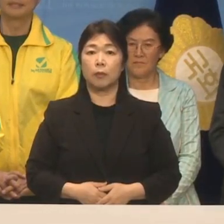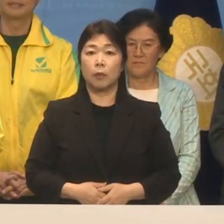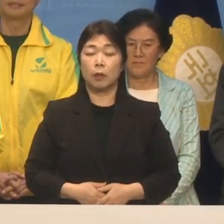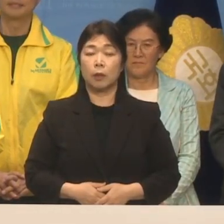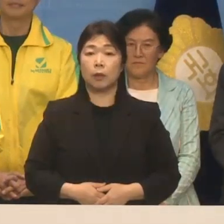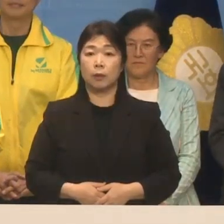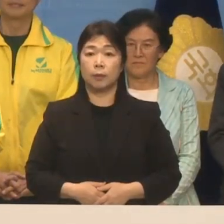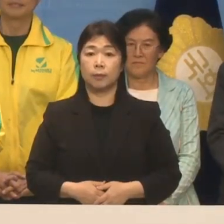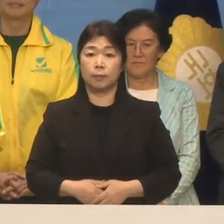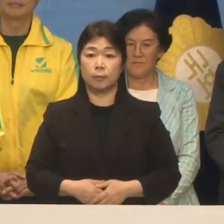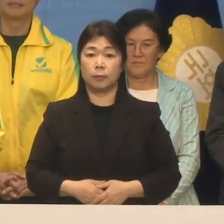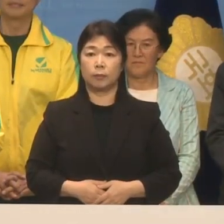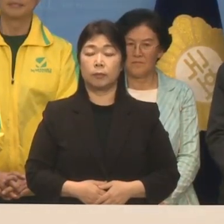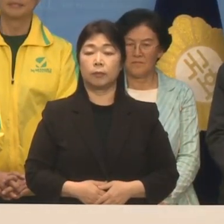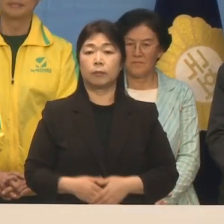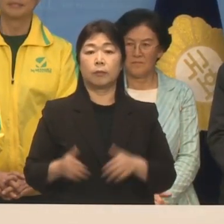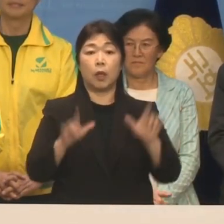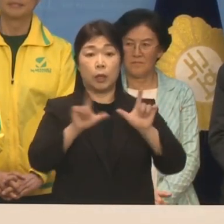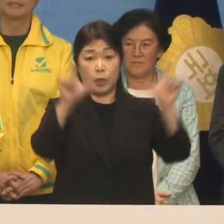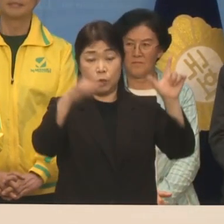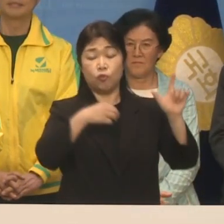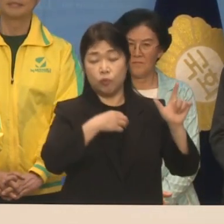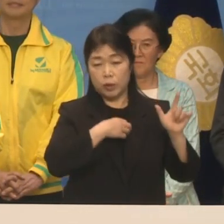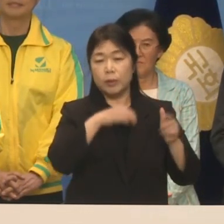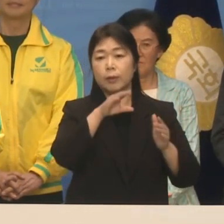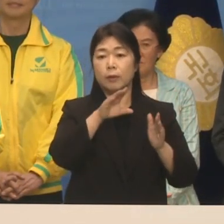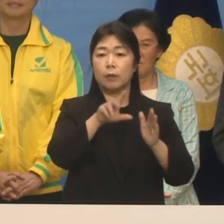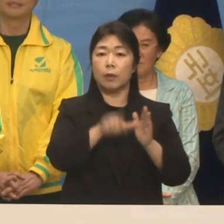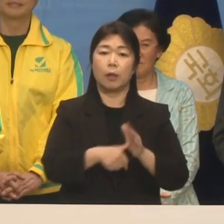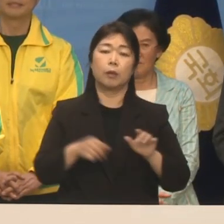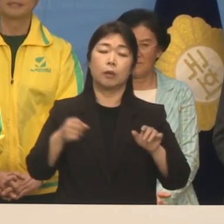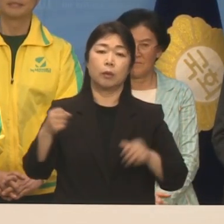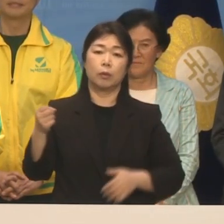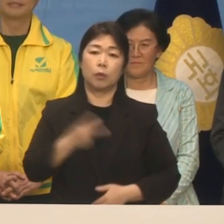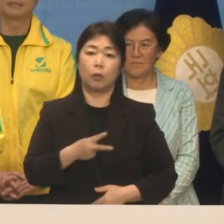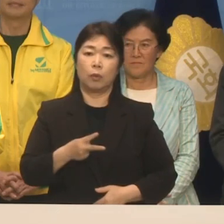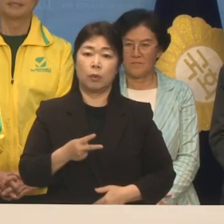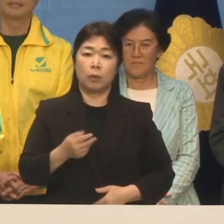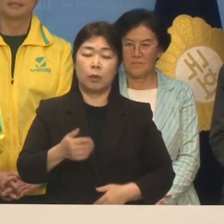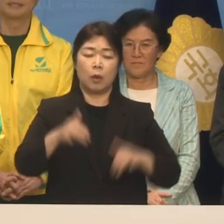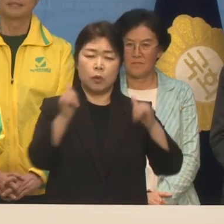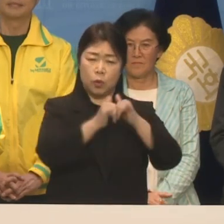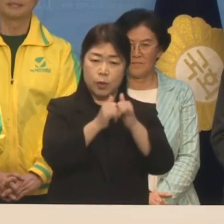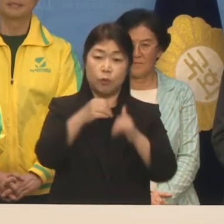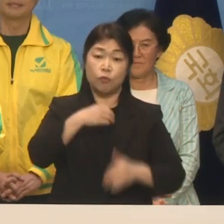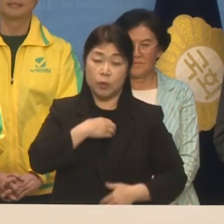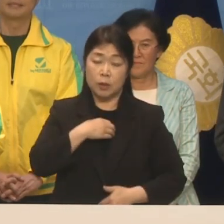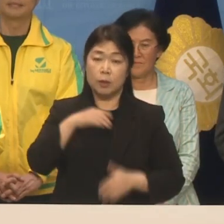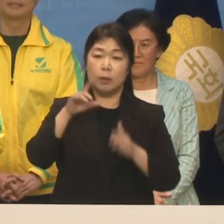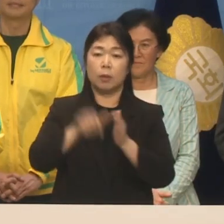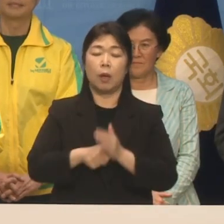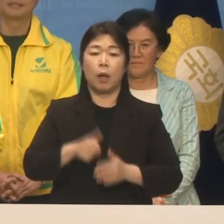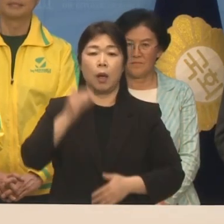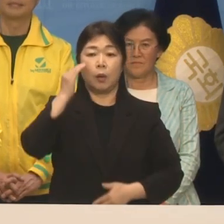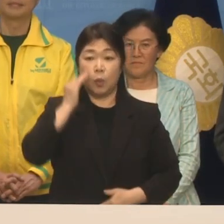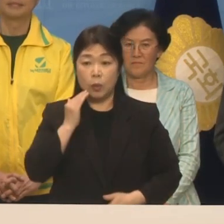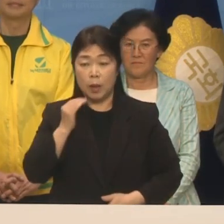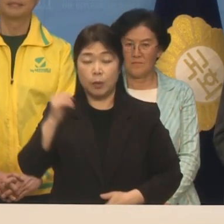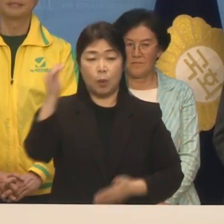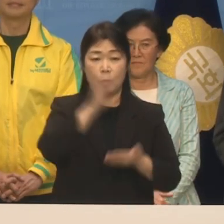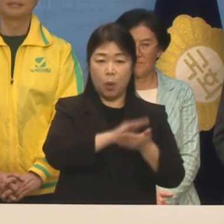네, 다음은 기후위기 시대 그리고 전쟁 위기 시대 녹색과 평화를